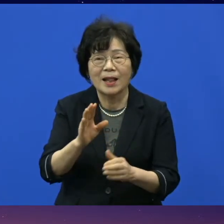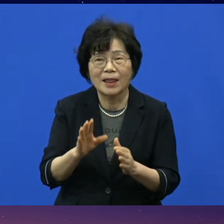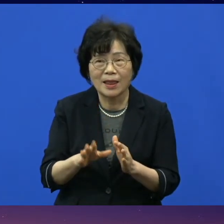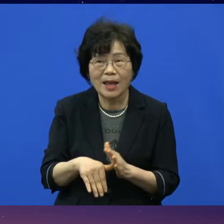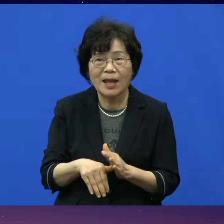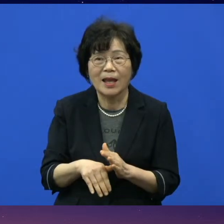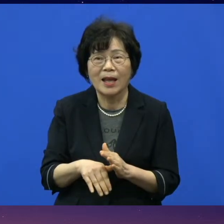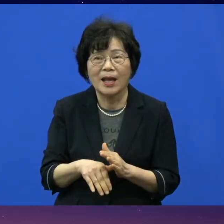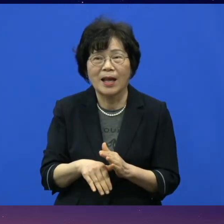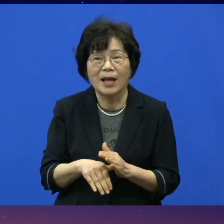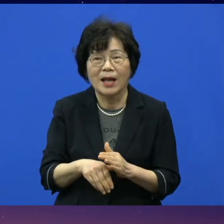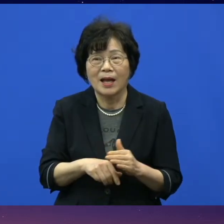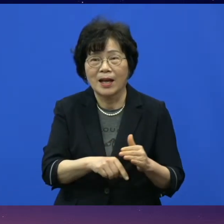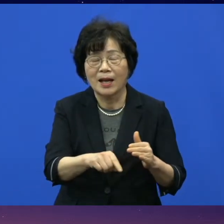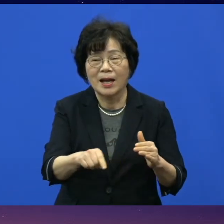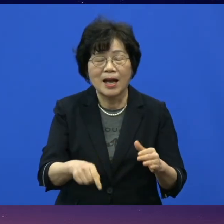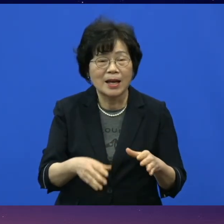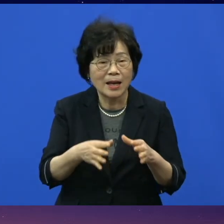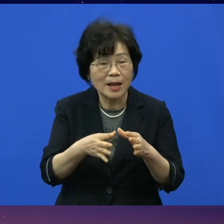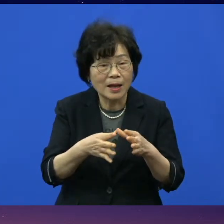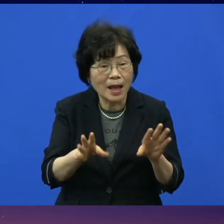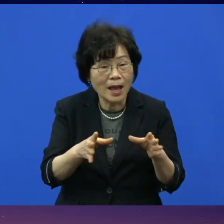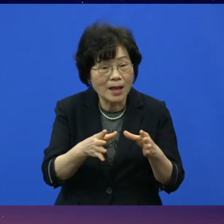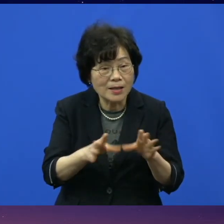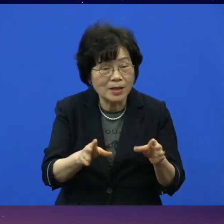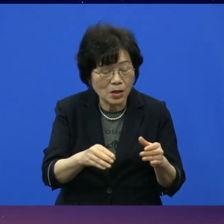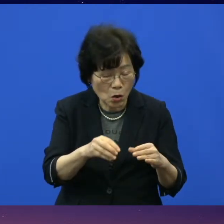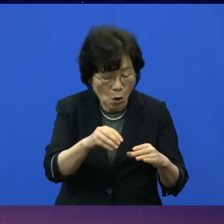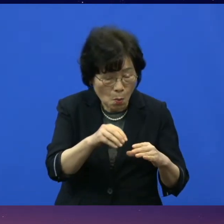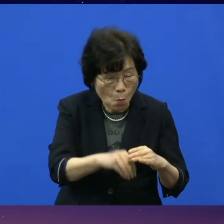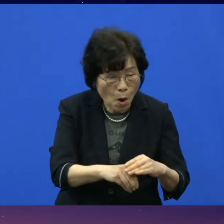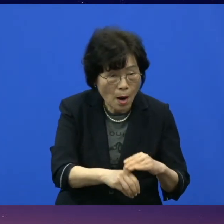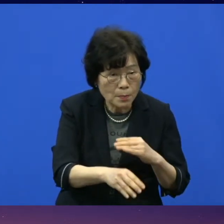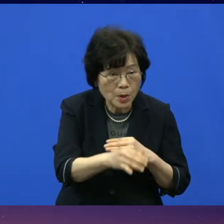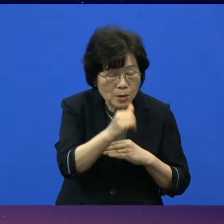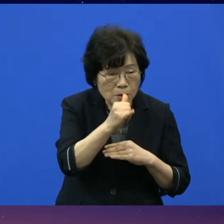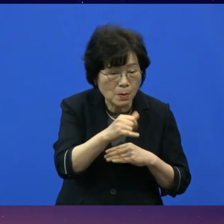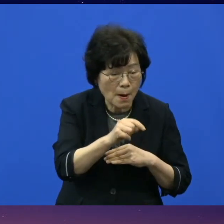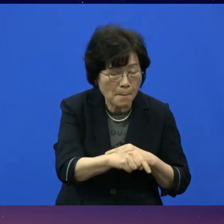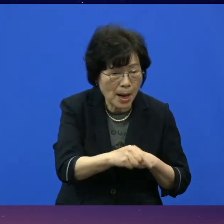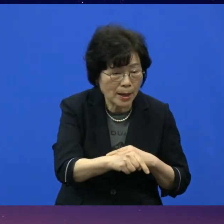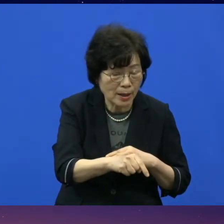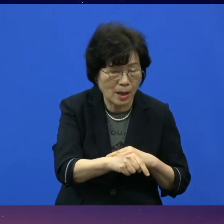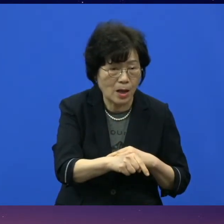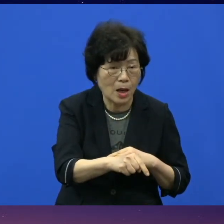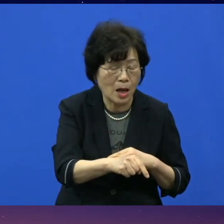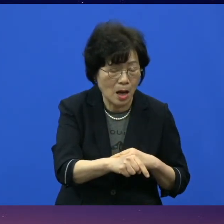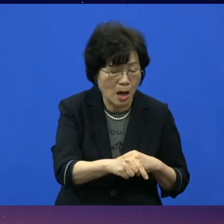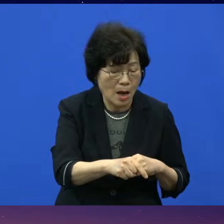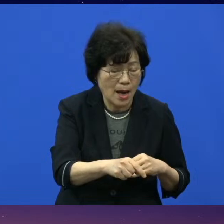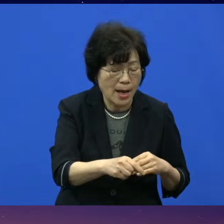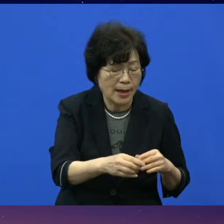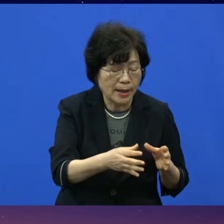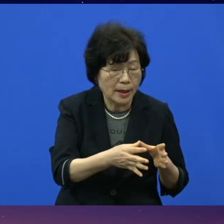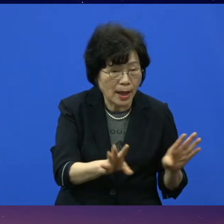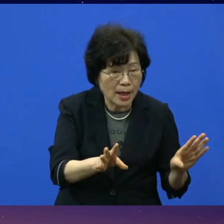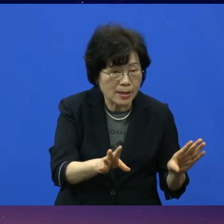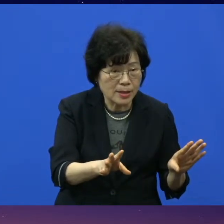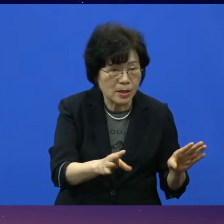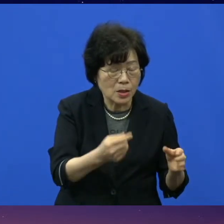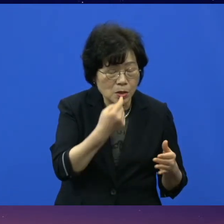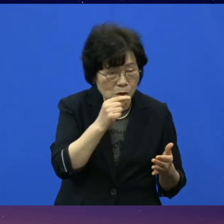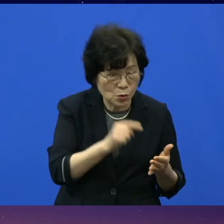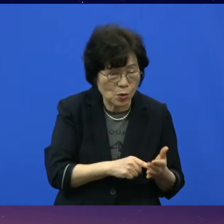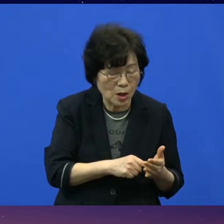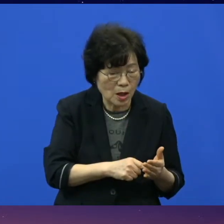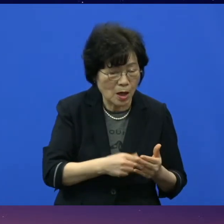이제 거기에다가 뭐 깨지는 게 들어 있으면 거기다 그때다가 뭘 붙여야 돼요. 취급 주의를 해달라고.